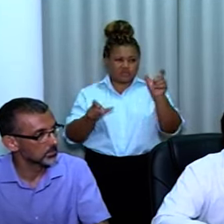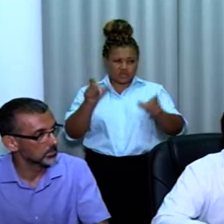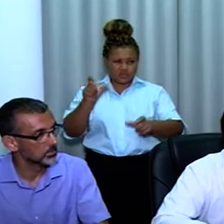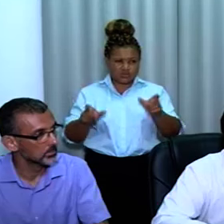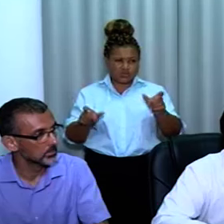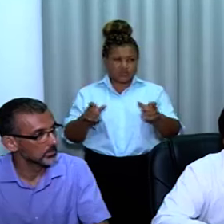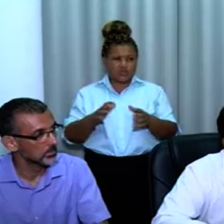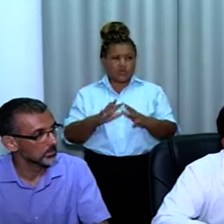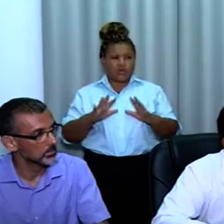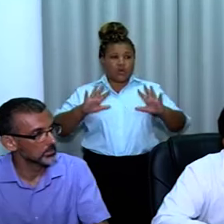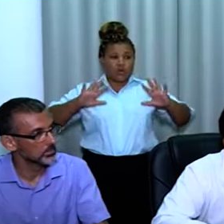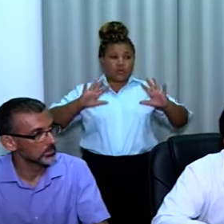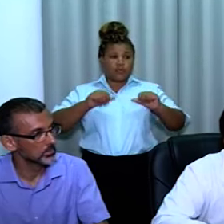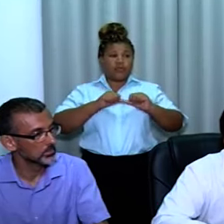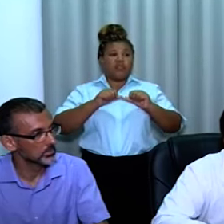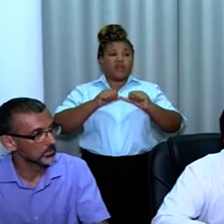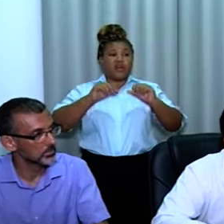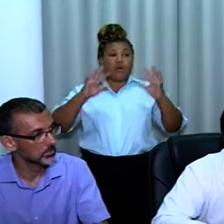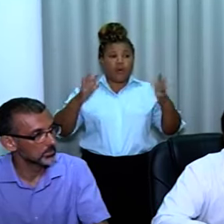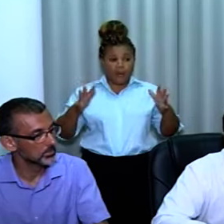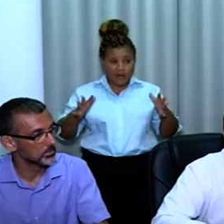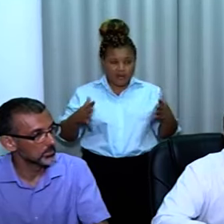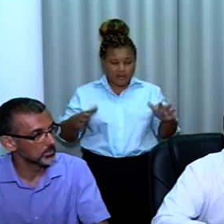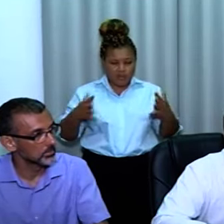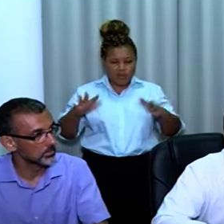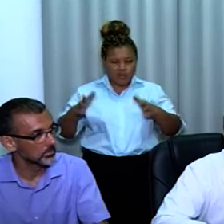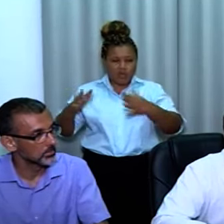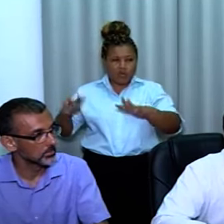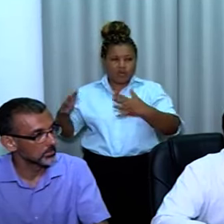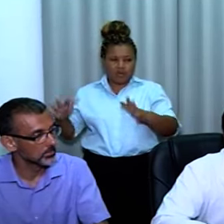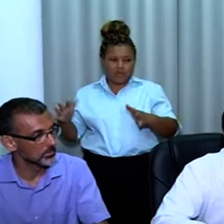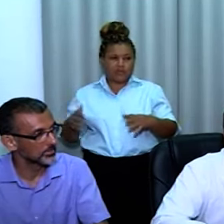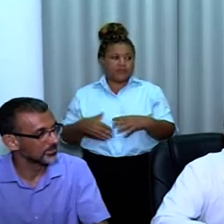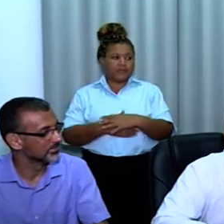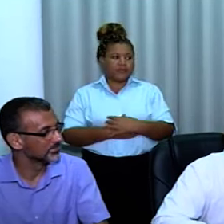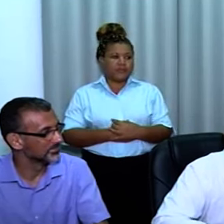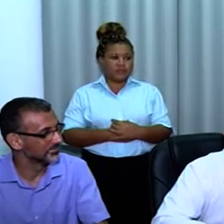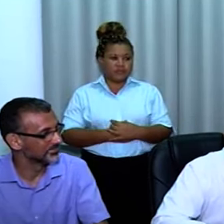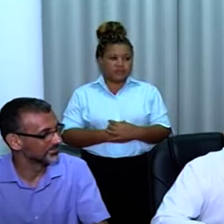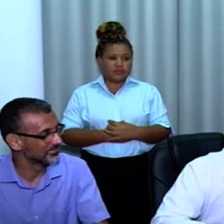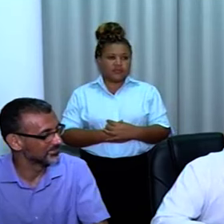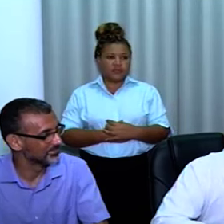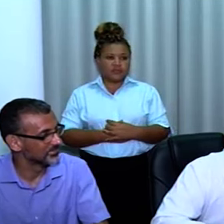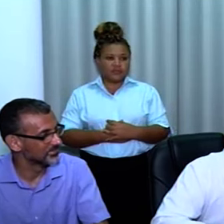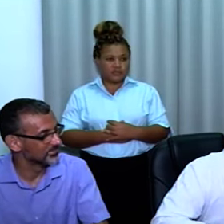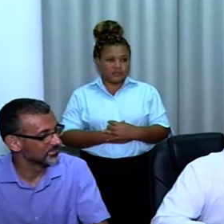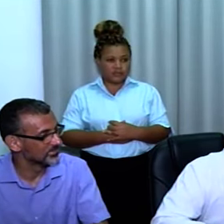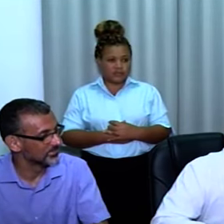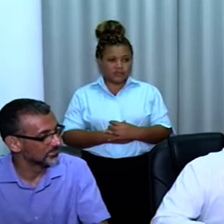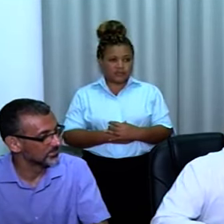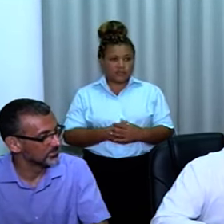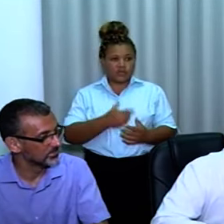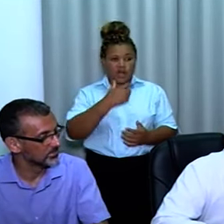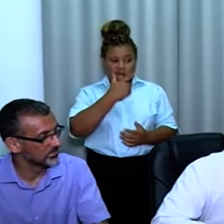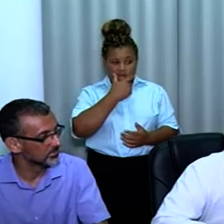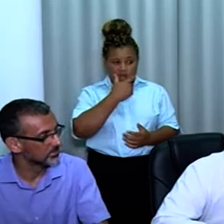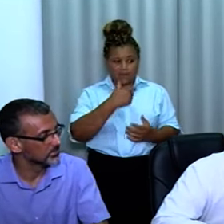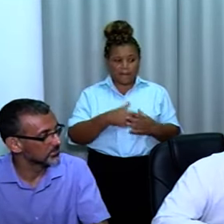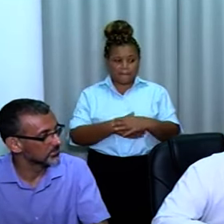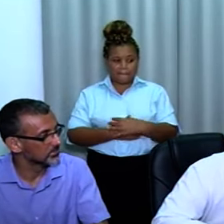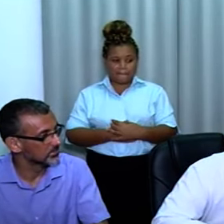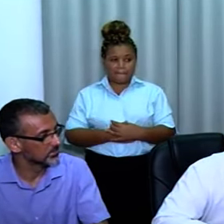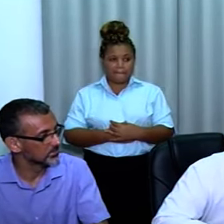qu'ils ont devraient continuellement prendre. OK. OK. Il est important nos préventions pas